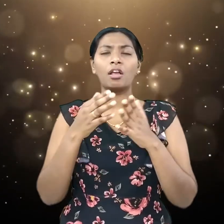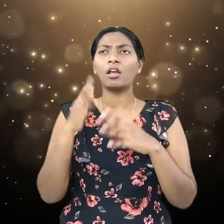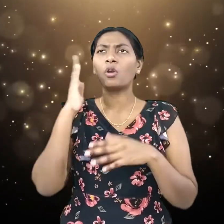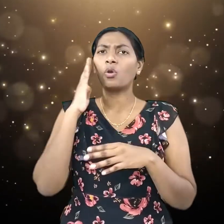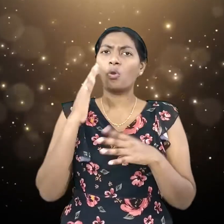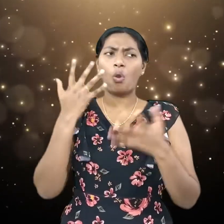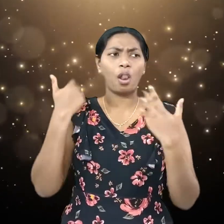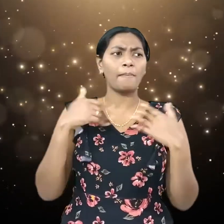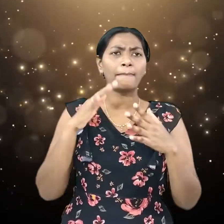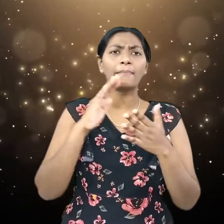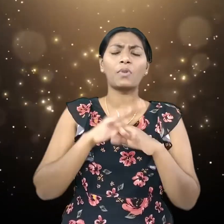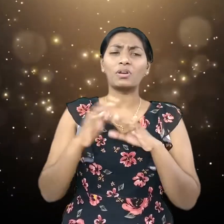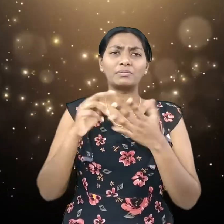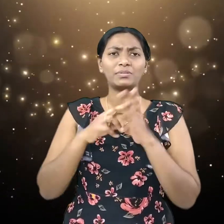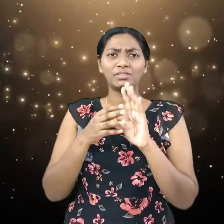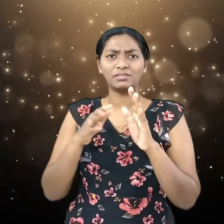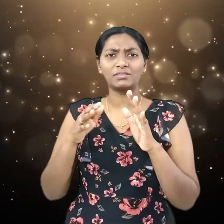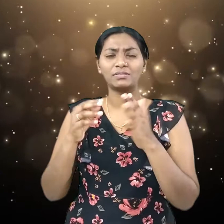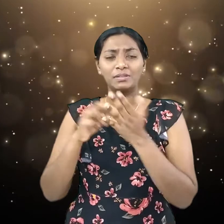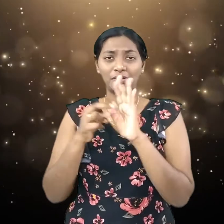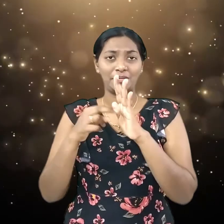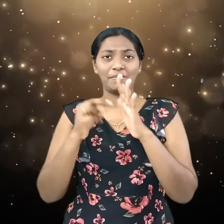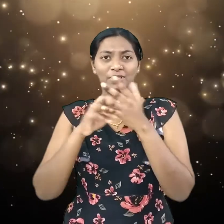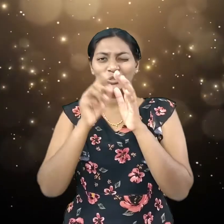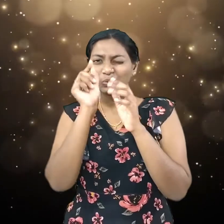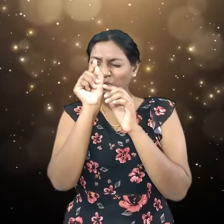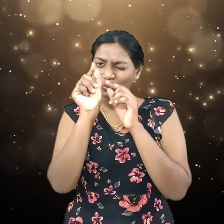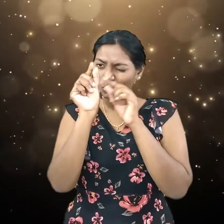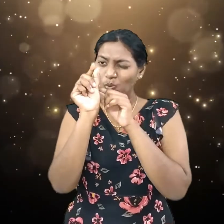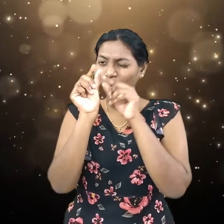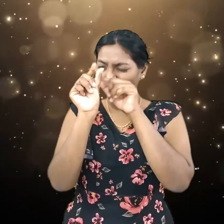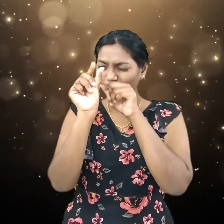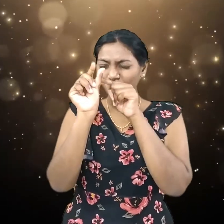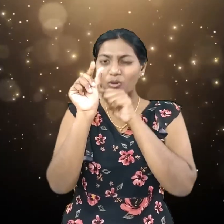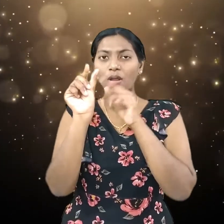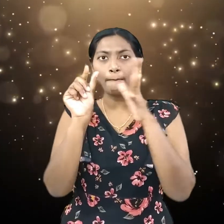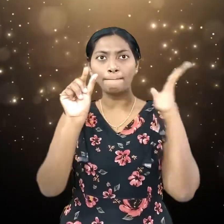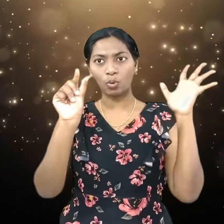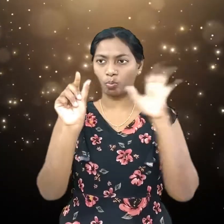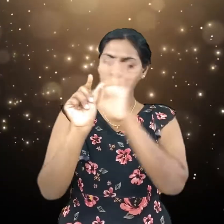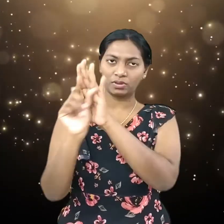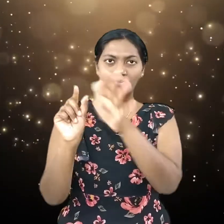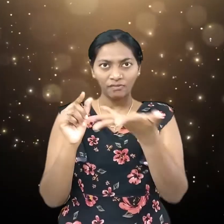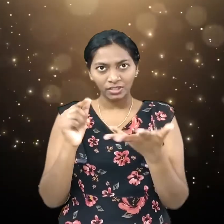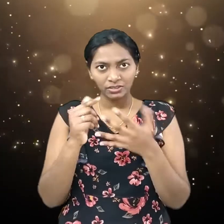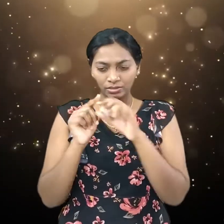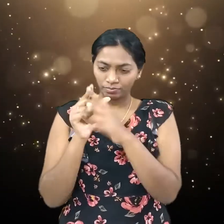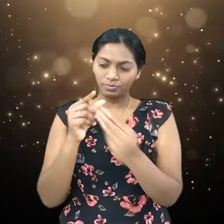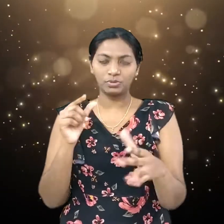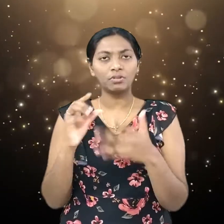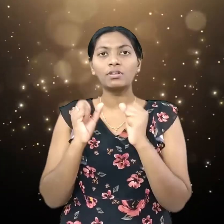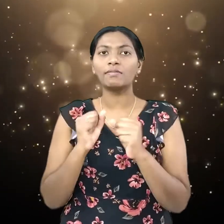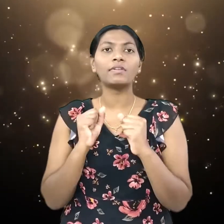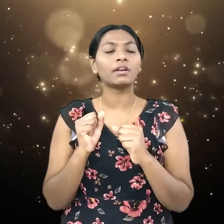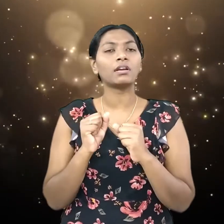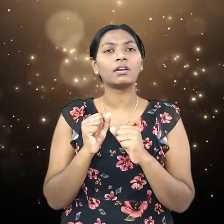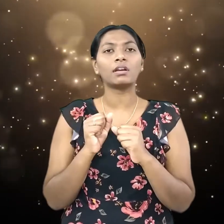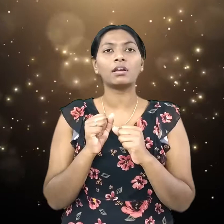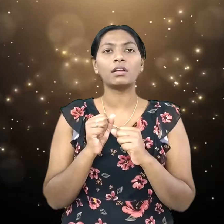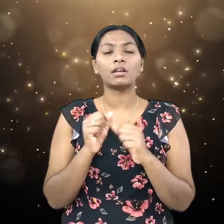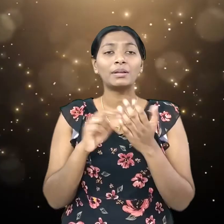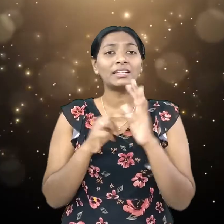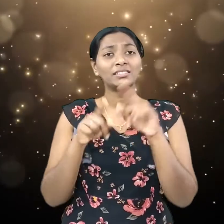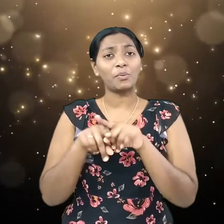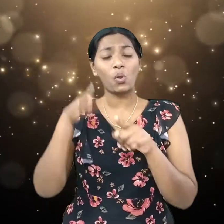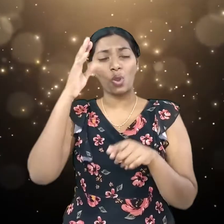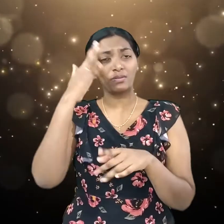लेके जाओगे। तो वो दिमाग से परमेश्वर समझना चाहते हैं, और परमेश्वर उनके दिमाग से बड़ा। जैसे मैंने आपको बताया ना, एक सोफा आप दरवाजे में घुसा रहे हो जो दरवाजे के साइज से बड़ा है,